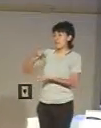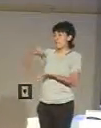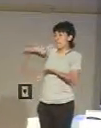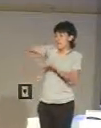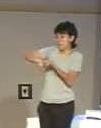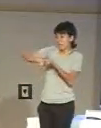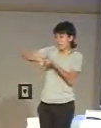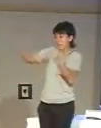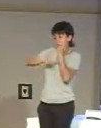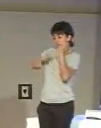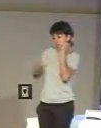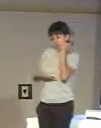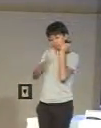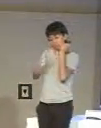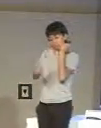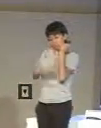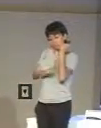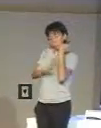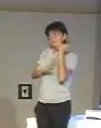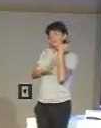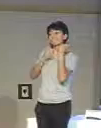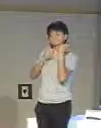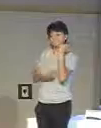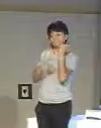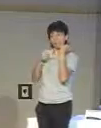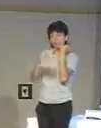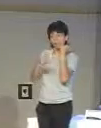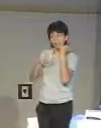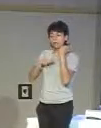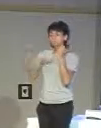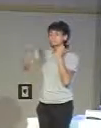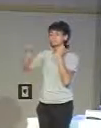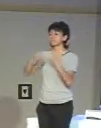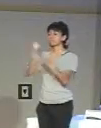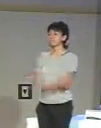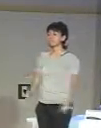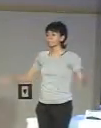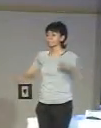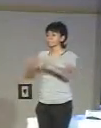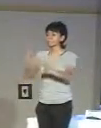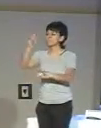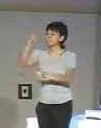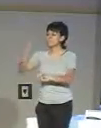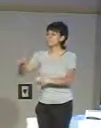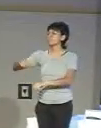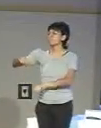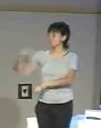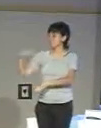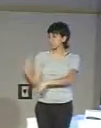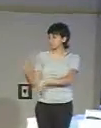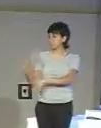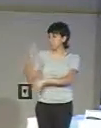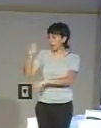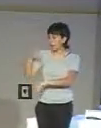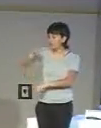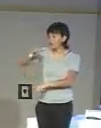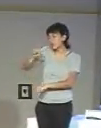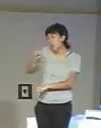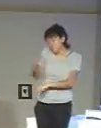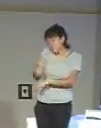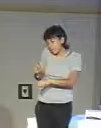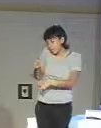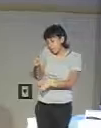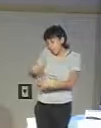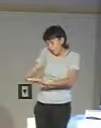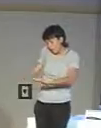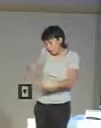a prematuridad. Los mecanismos los va a tratar seguramente